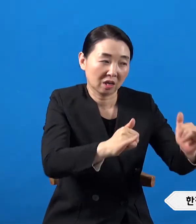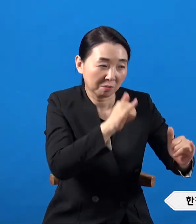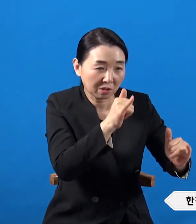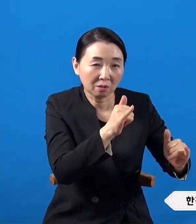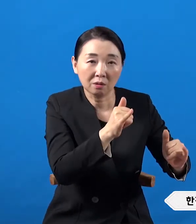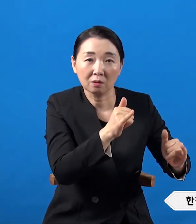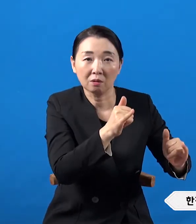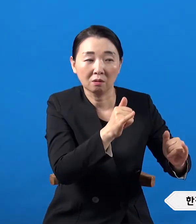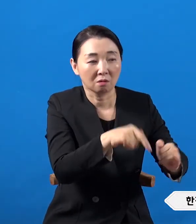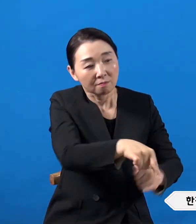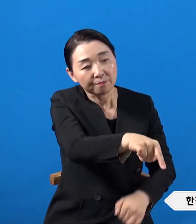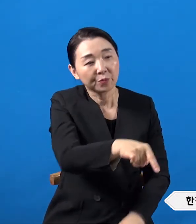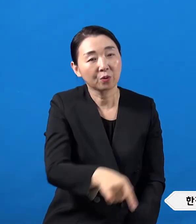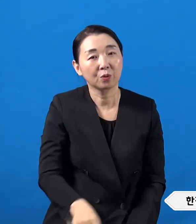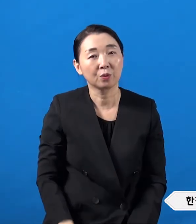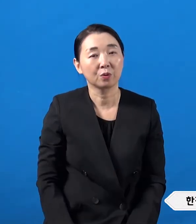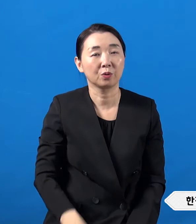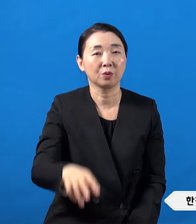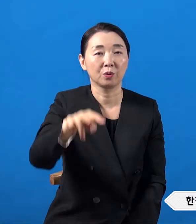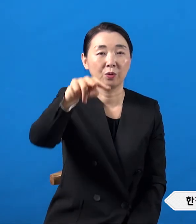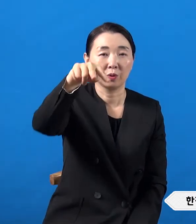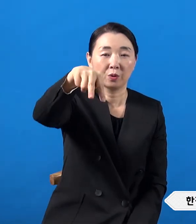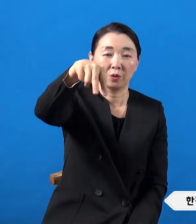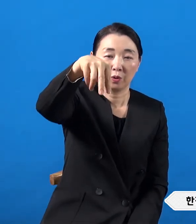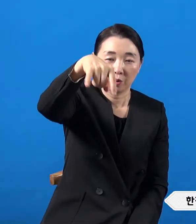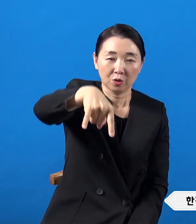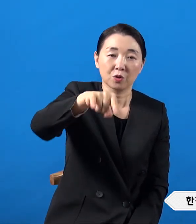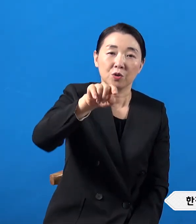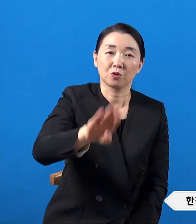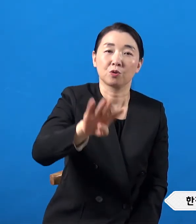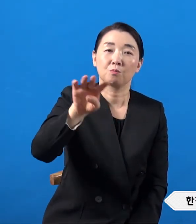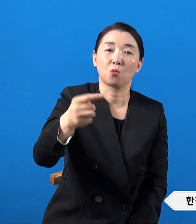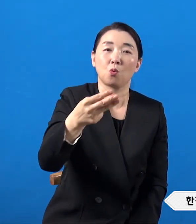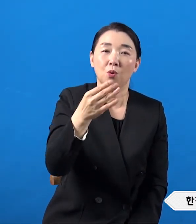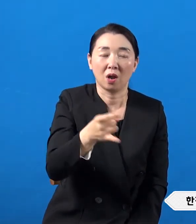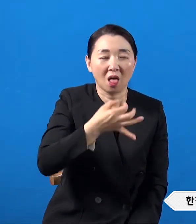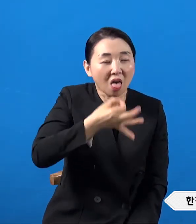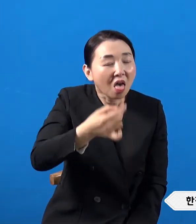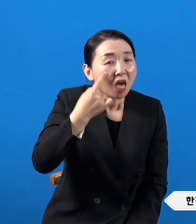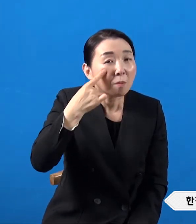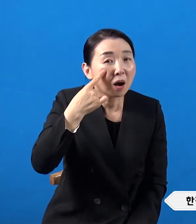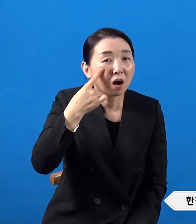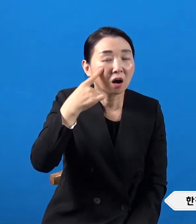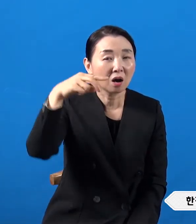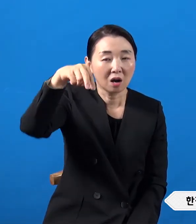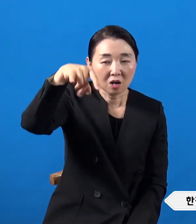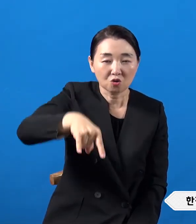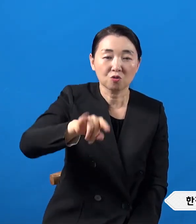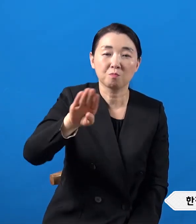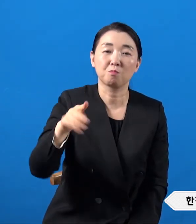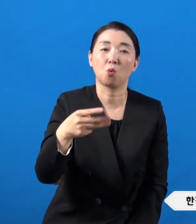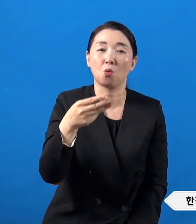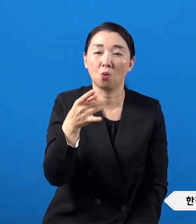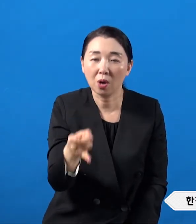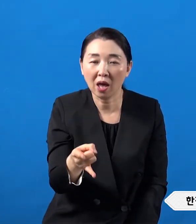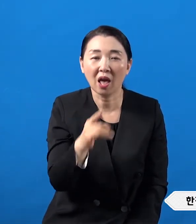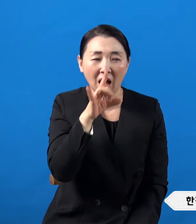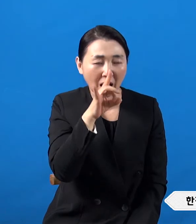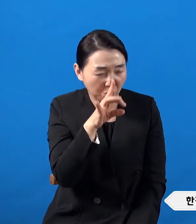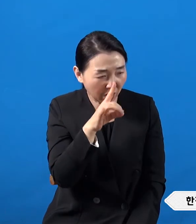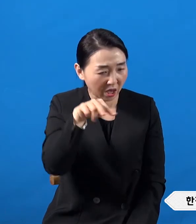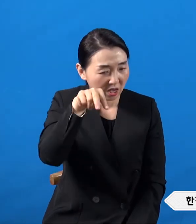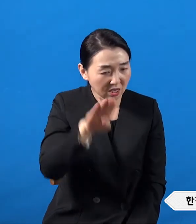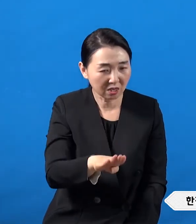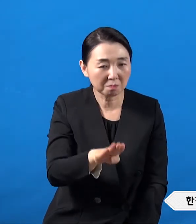사람이 있으면 너 쉽볼렛 발음을 해봐 했습니다. 그래서 쉽볼렛 못하고